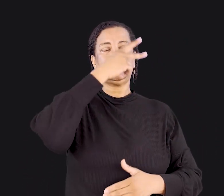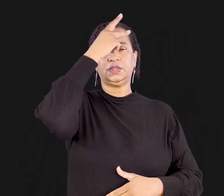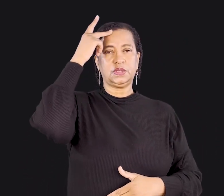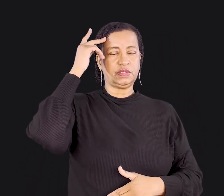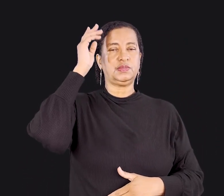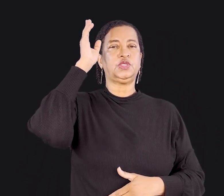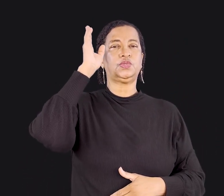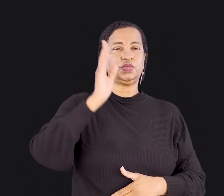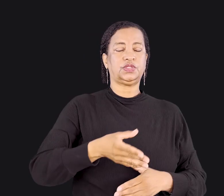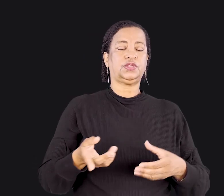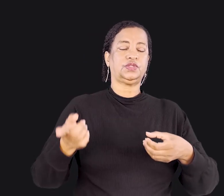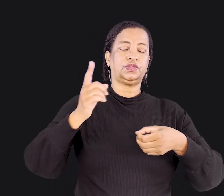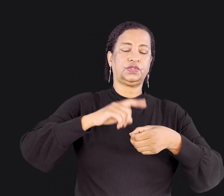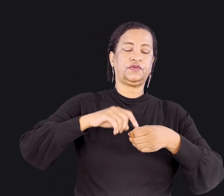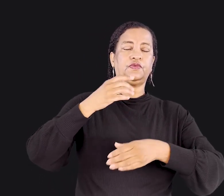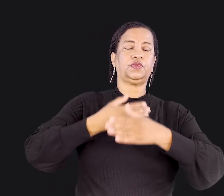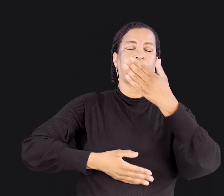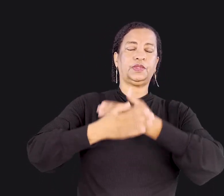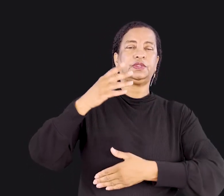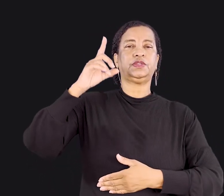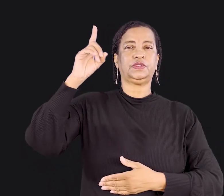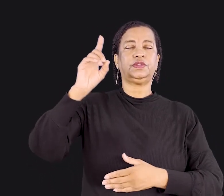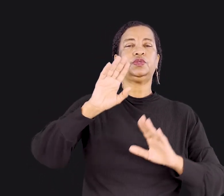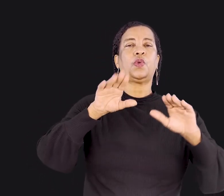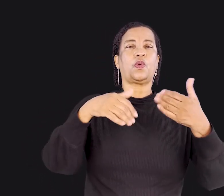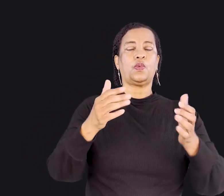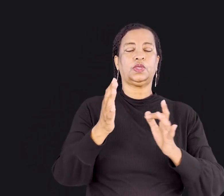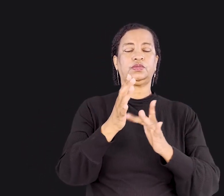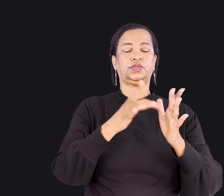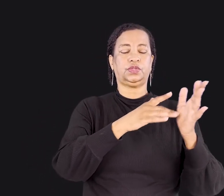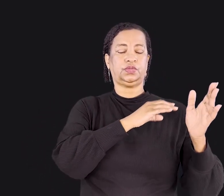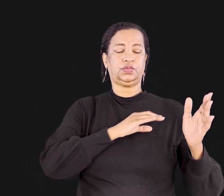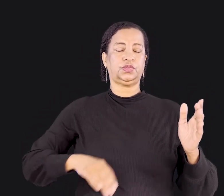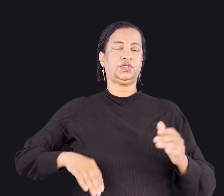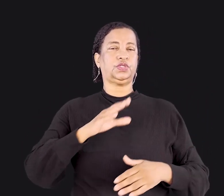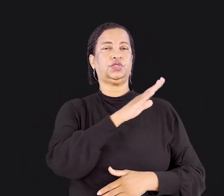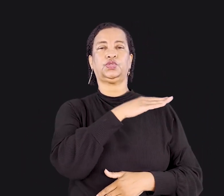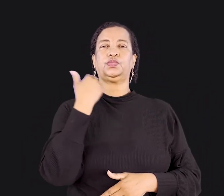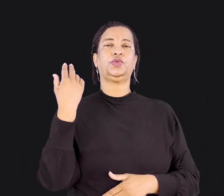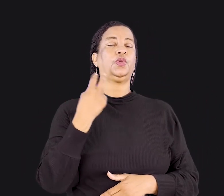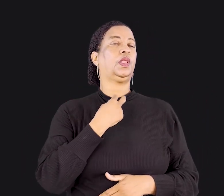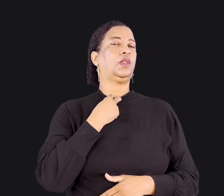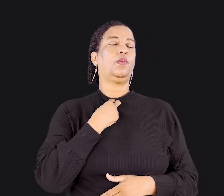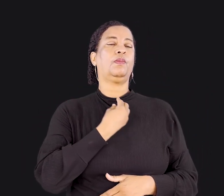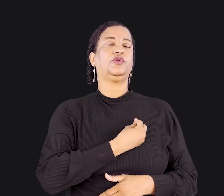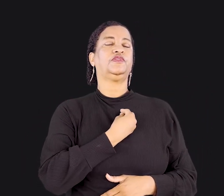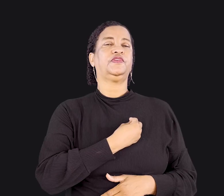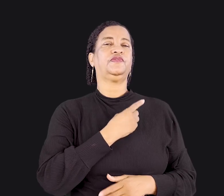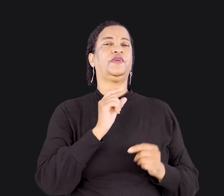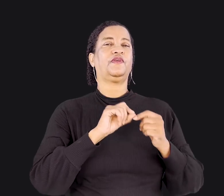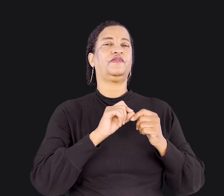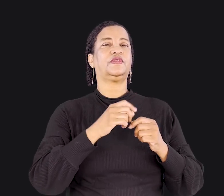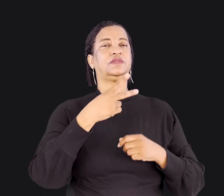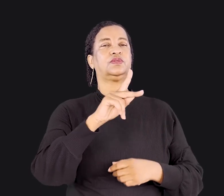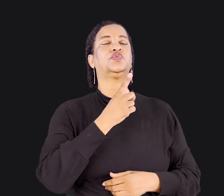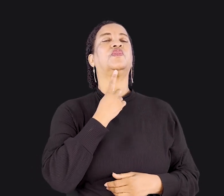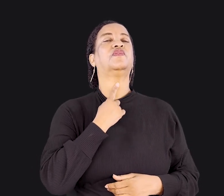que já foi reconciliado com Deus através da morte de Cristo não pode mais viver para si mesmo, mas